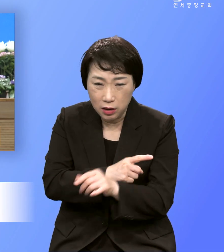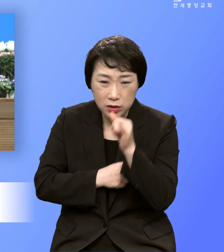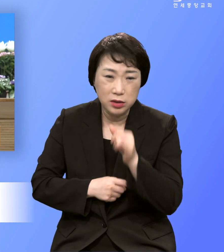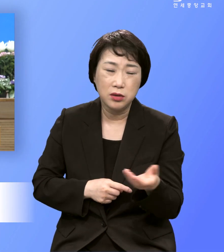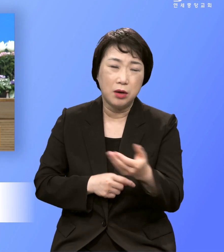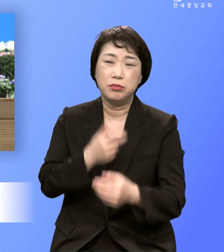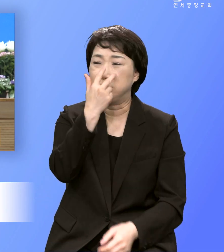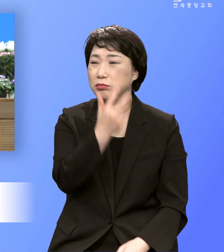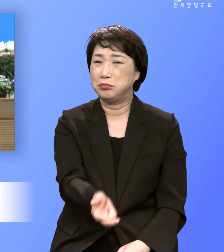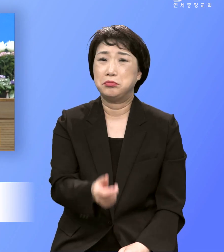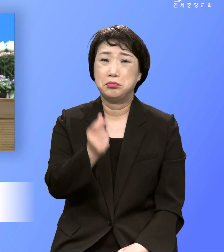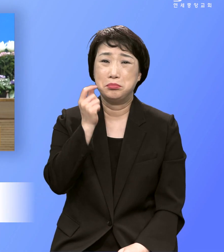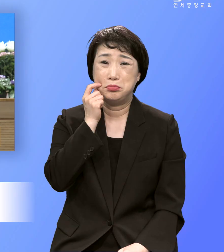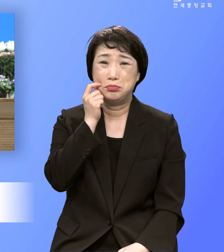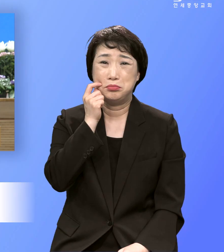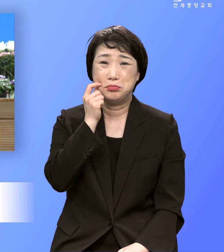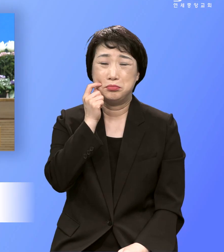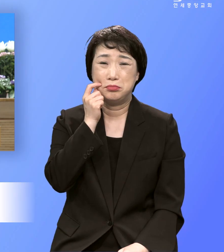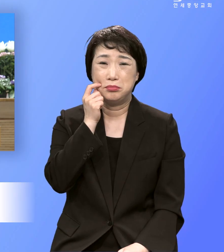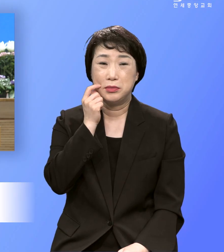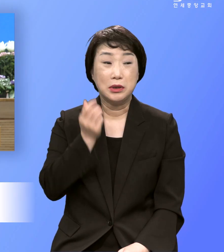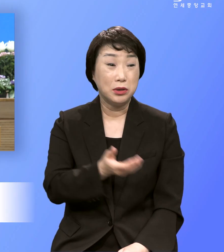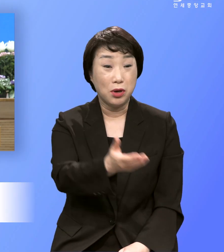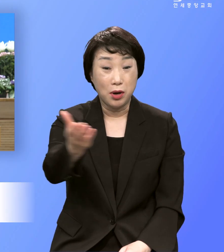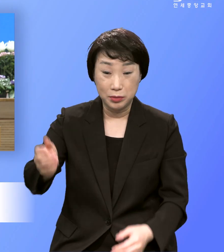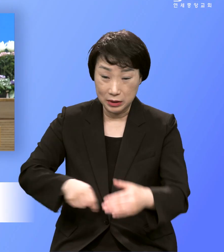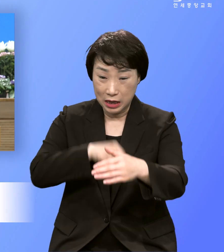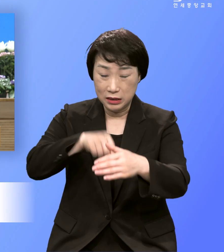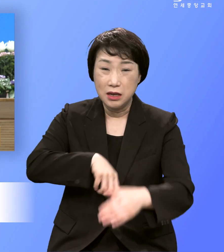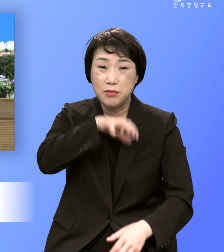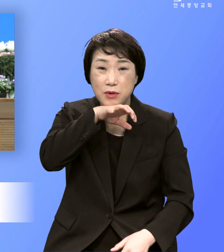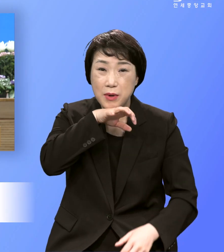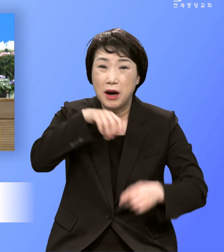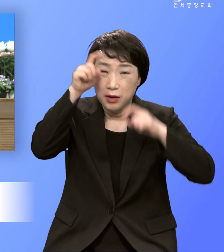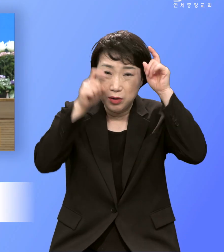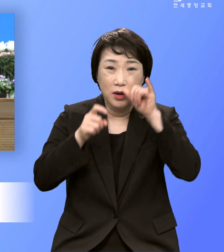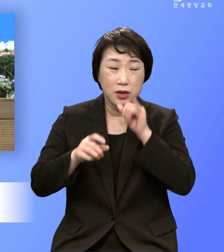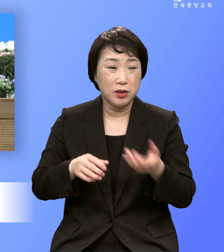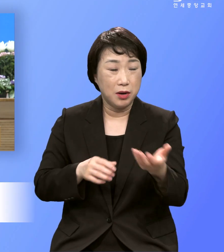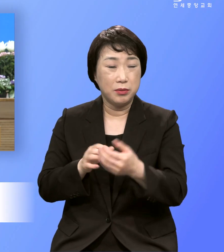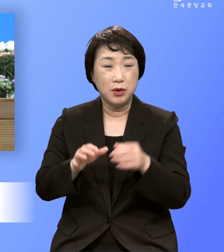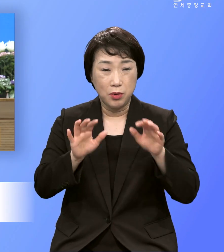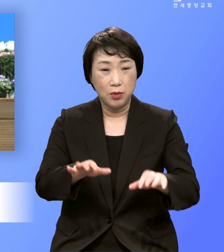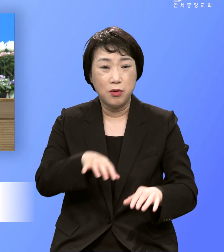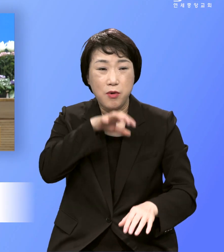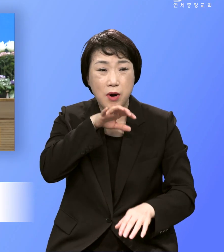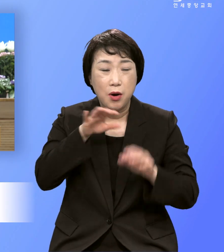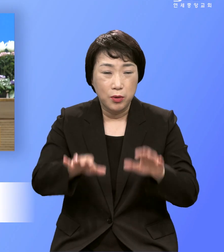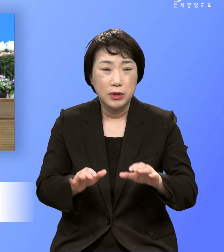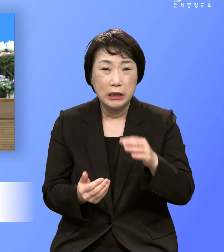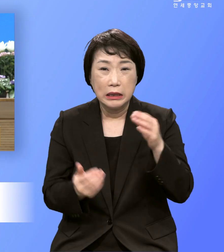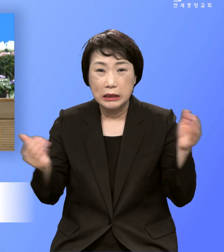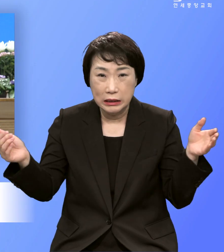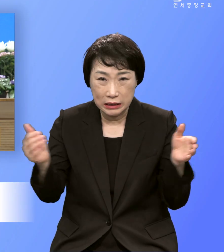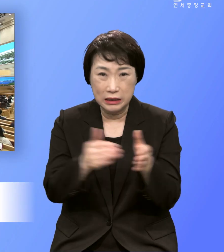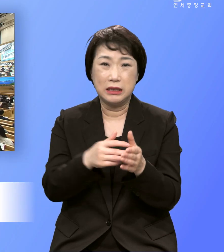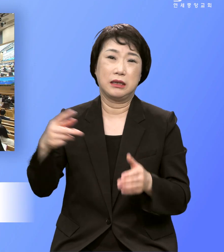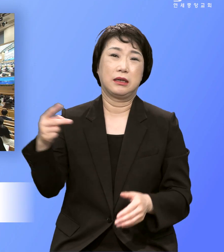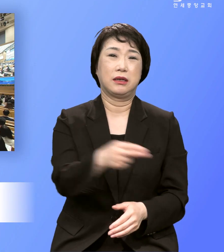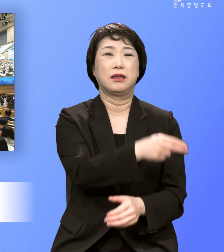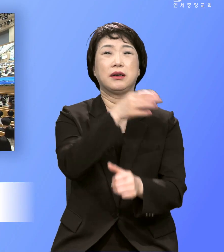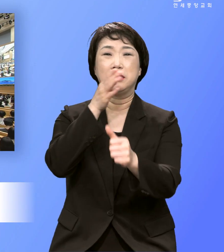것들은 용납할 수 없다는 거야. 여러분 속에서 불평과 불만과 원망이 오늘로 끝나기를 주님의 이름으로